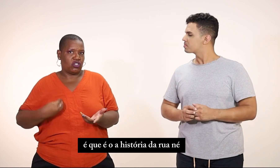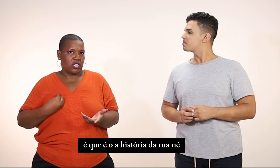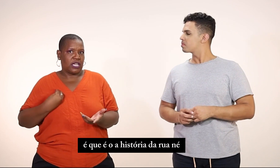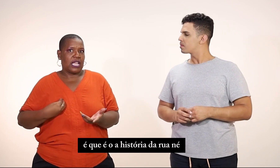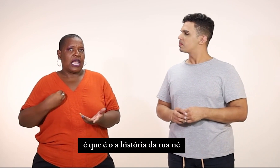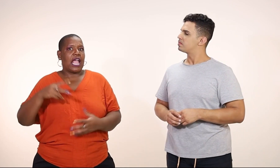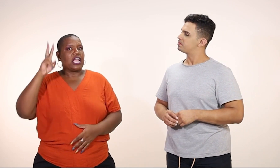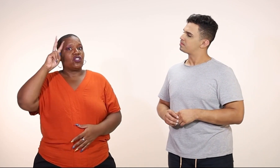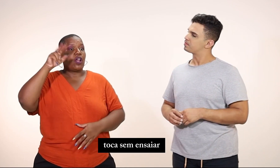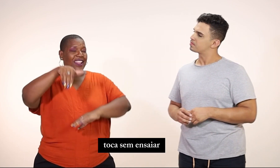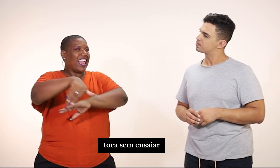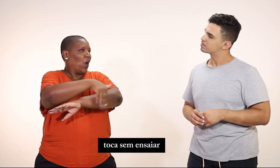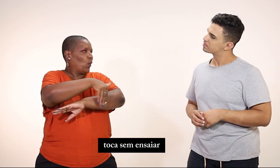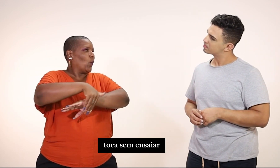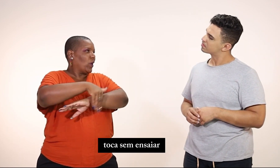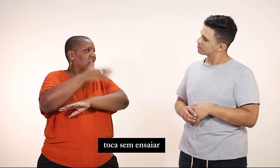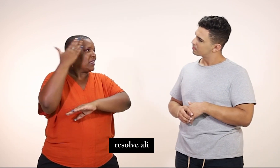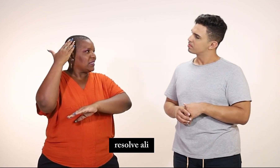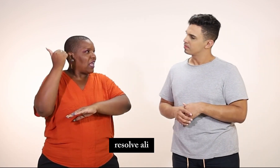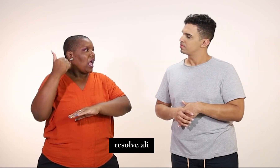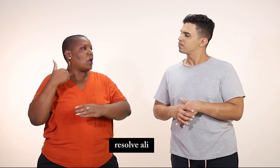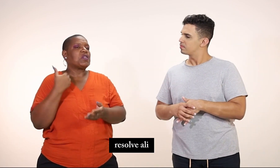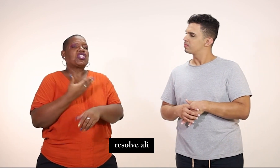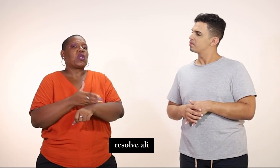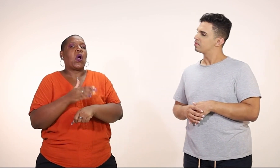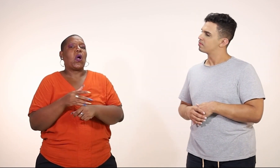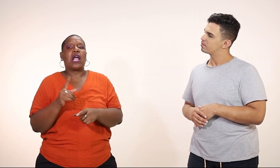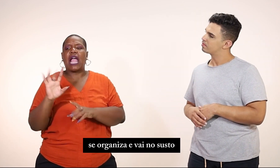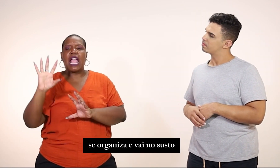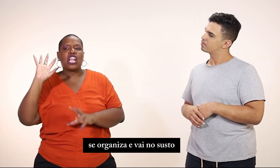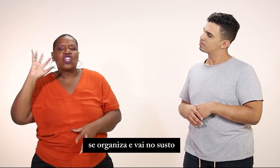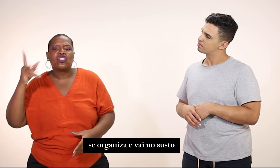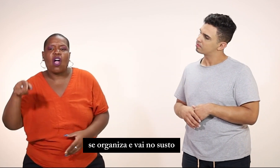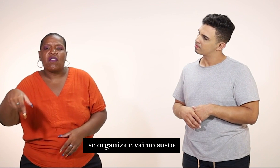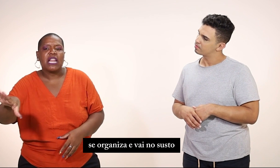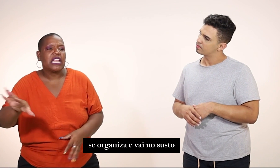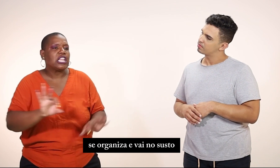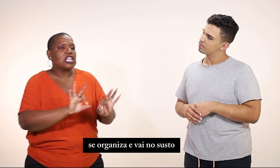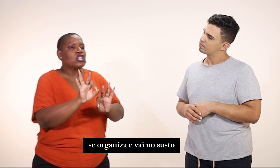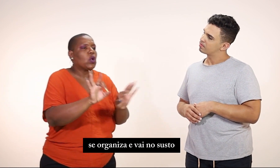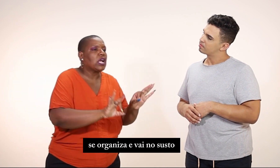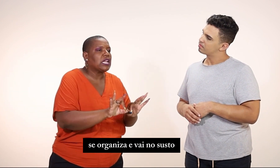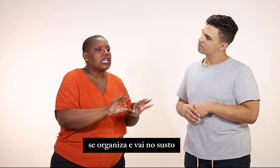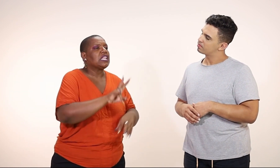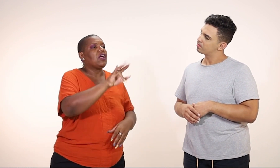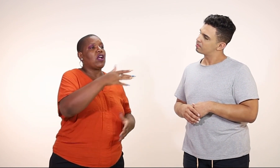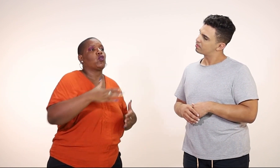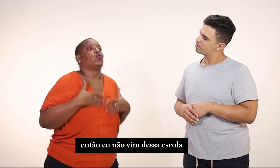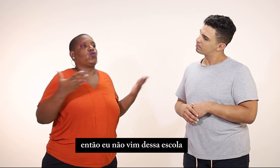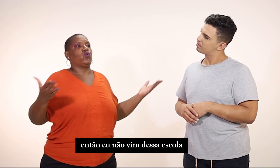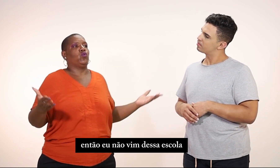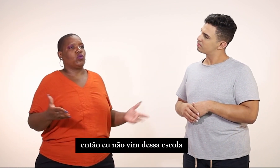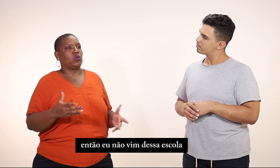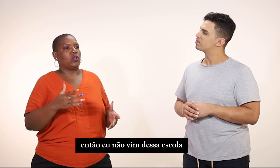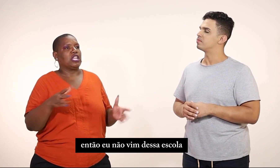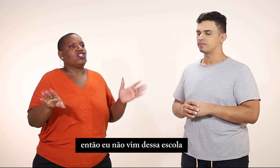rua, né? Toca sem ensaiar, resolve ali, se organiza e vai no susto. Então eu não vim dessa